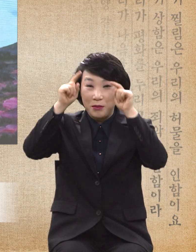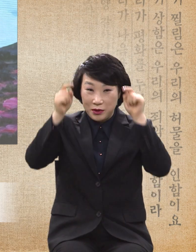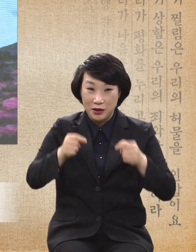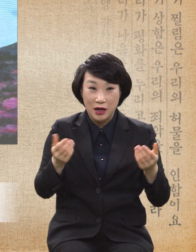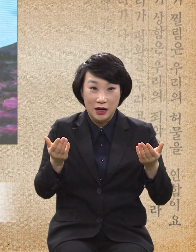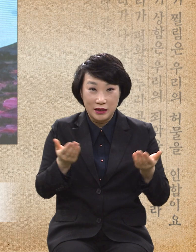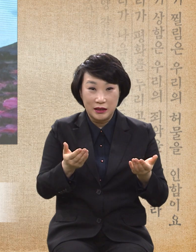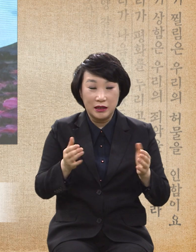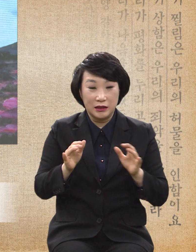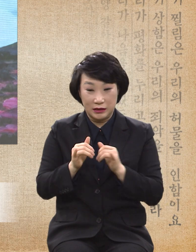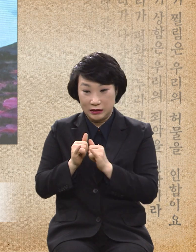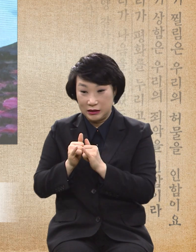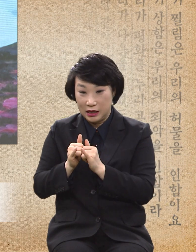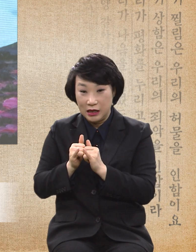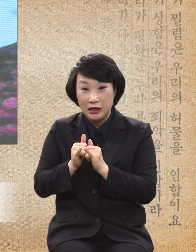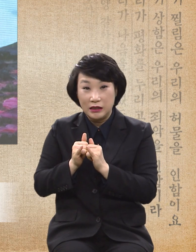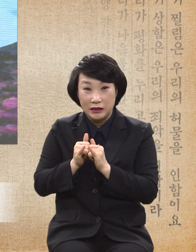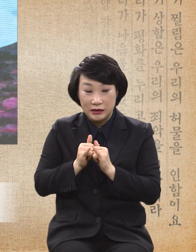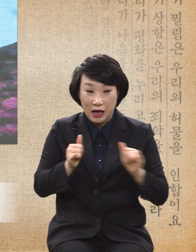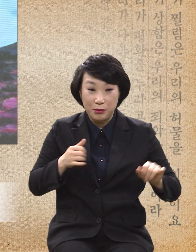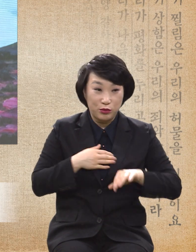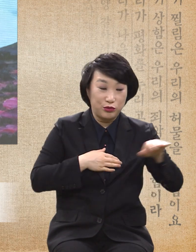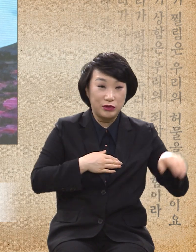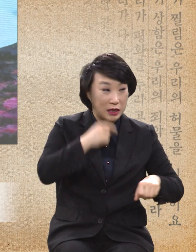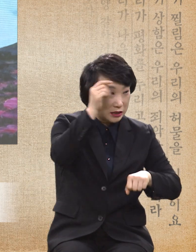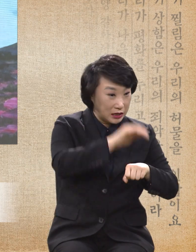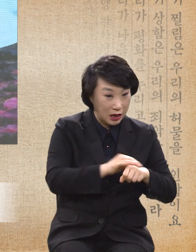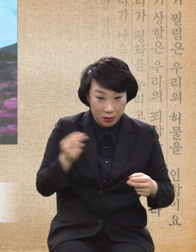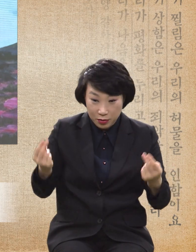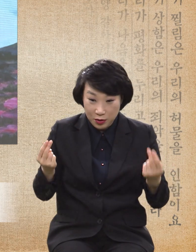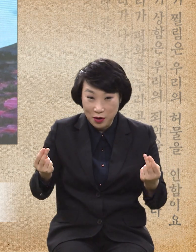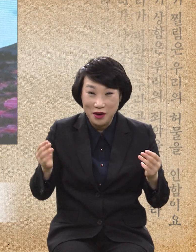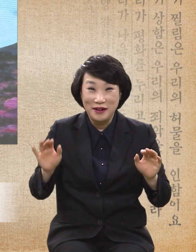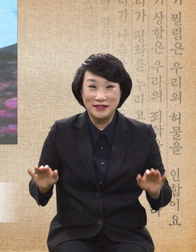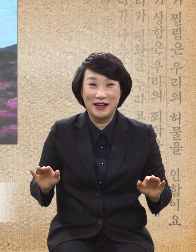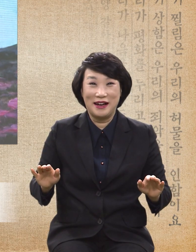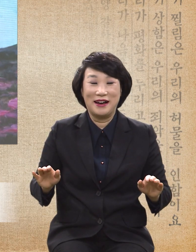것이 사람의